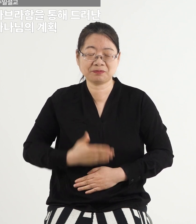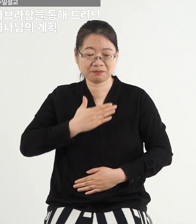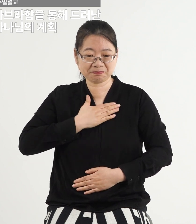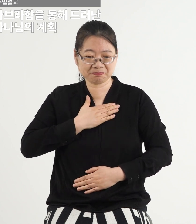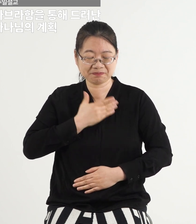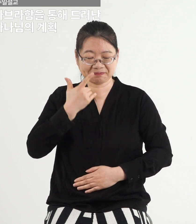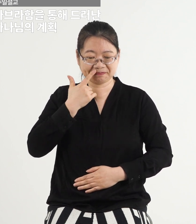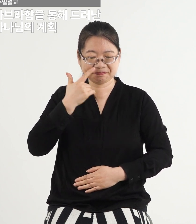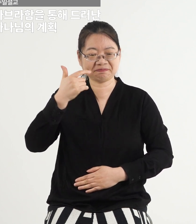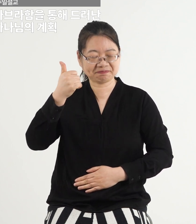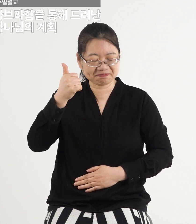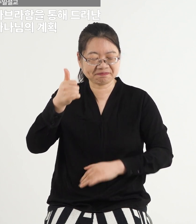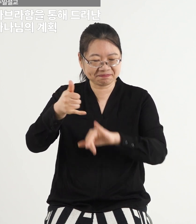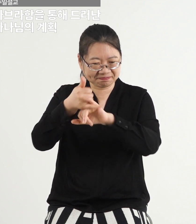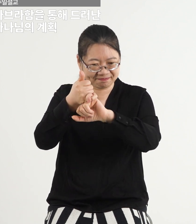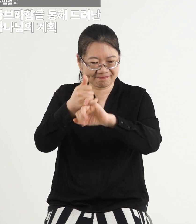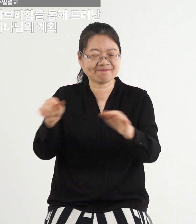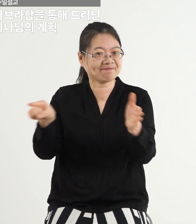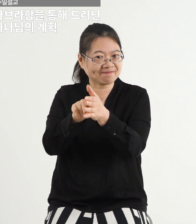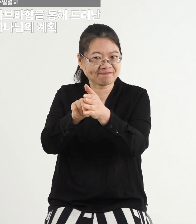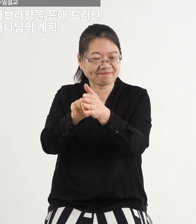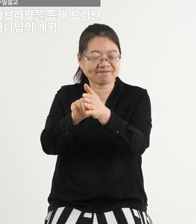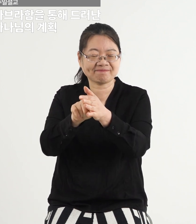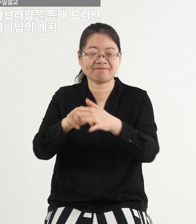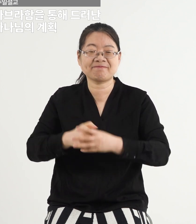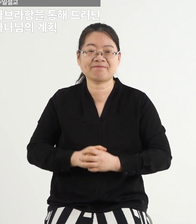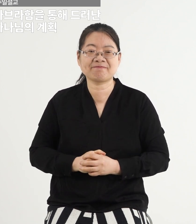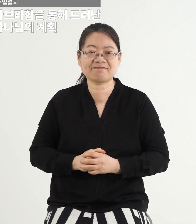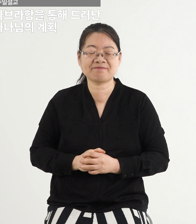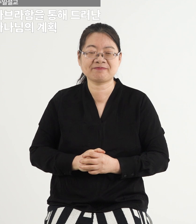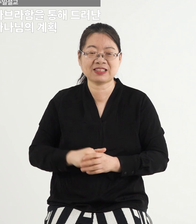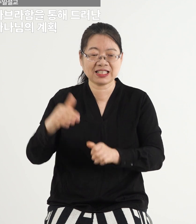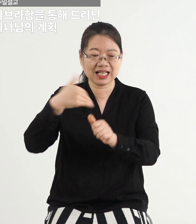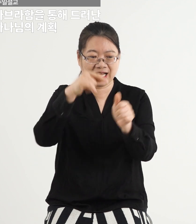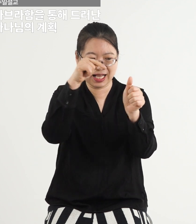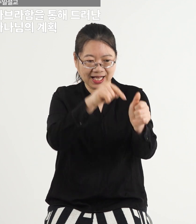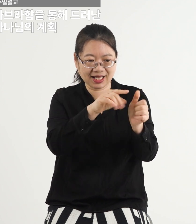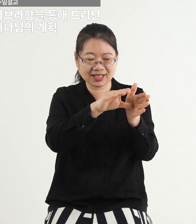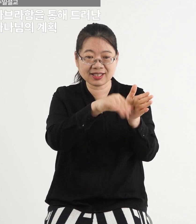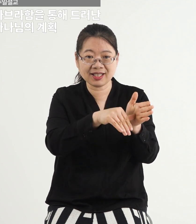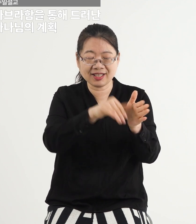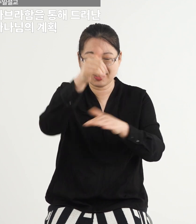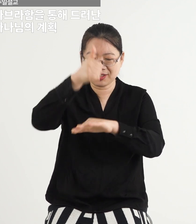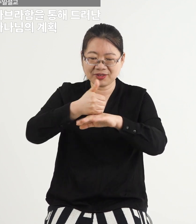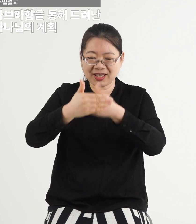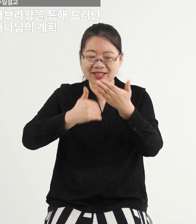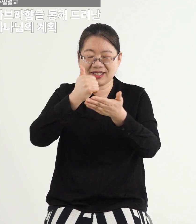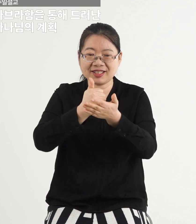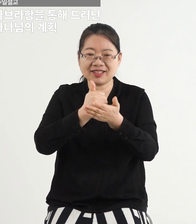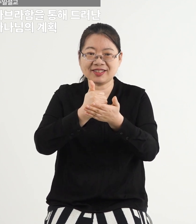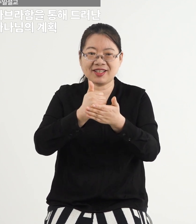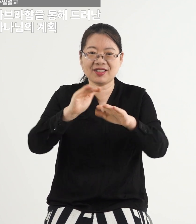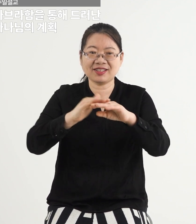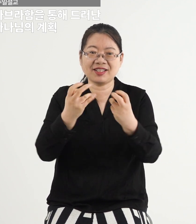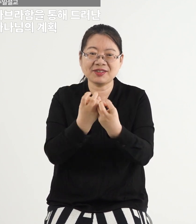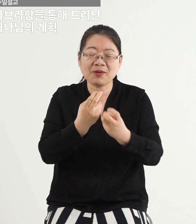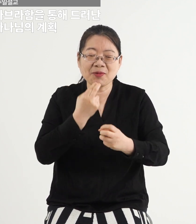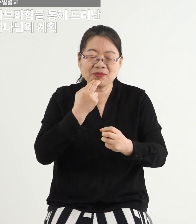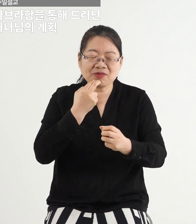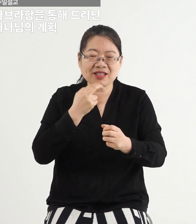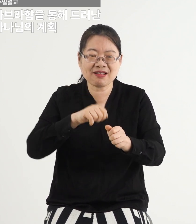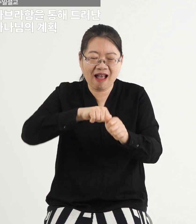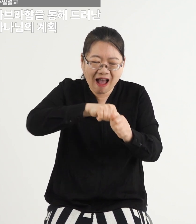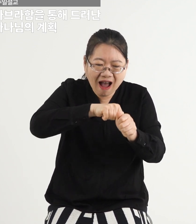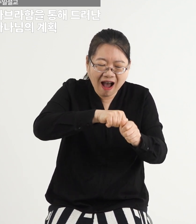내 아버지의 약속을 믿고, 그러니까 가라 할 때는 결국 하나님이 대책 없이 우리를 등 떠밀어서